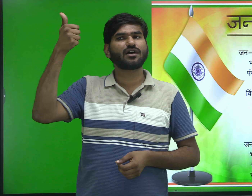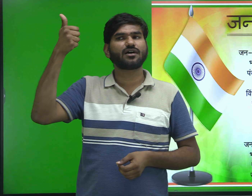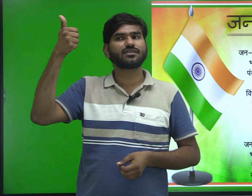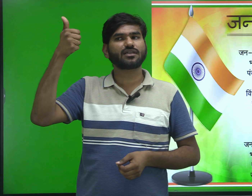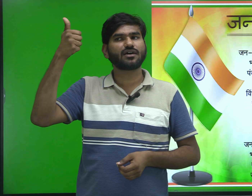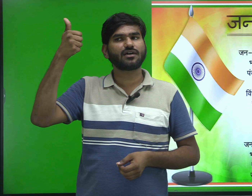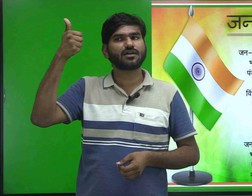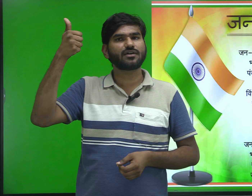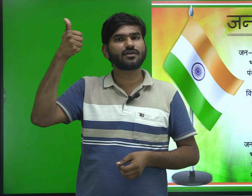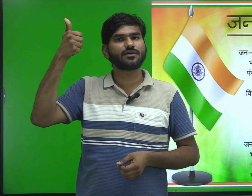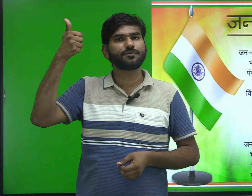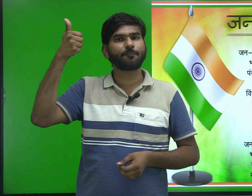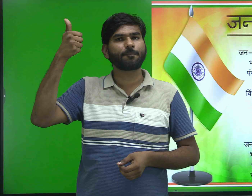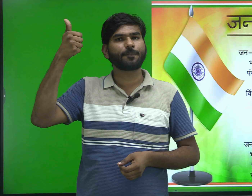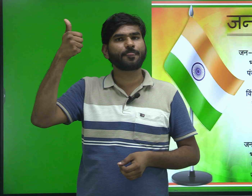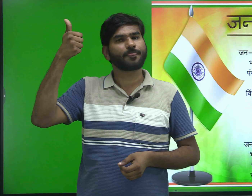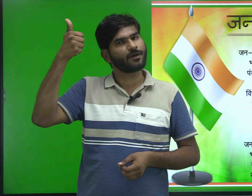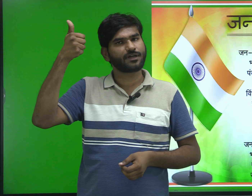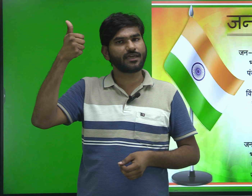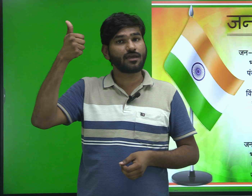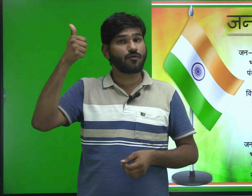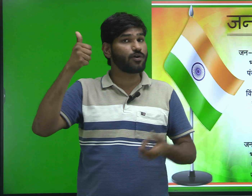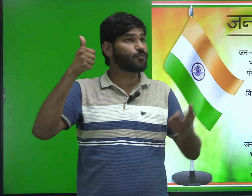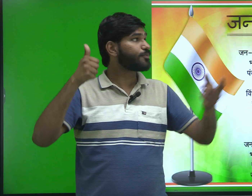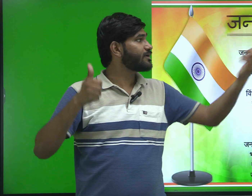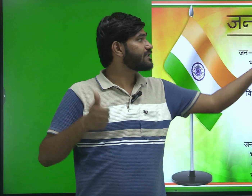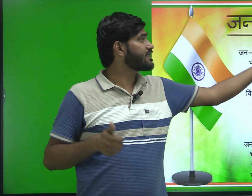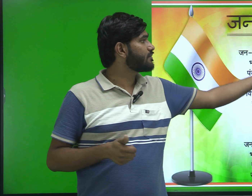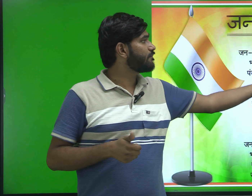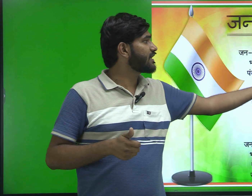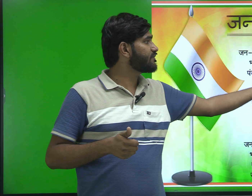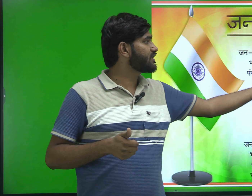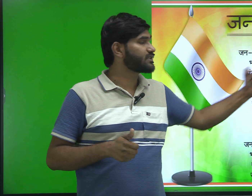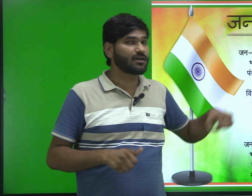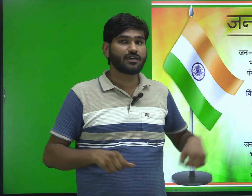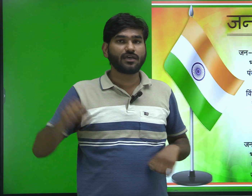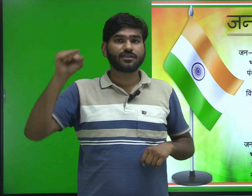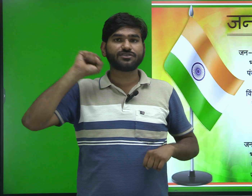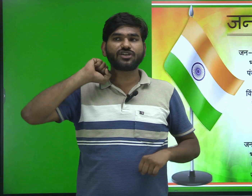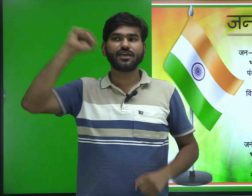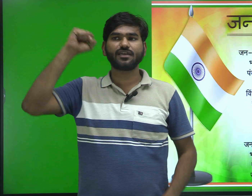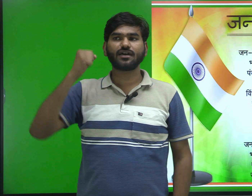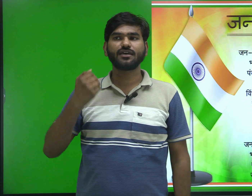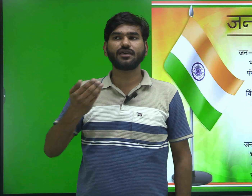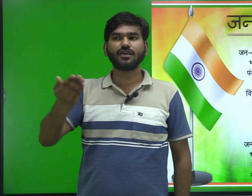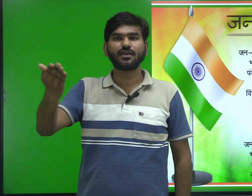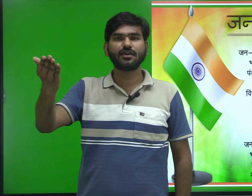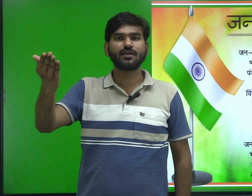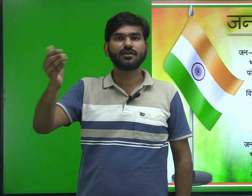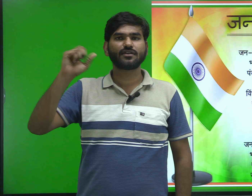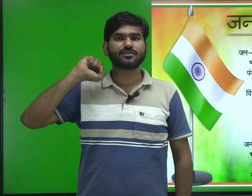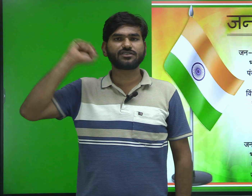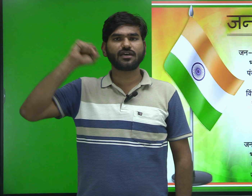विधाता। ठीक है, वही ऊपर वाली लाइन, भाग्य विधाता। जय हे, जय